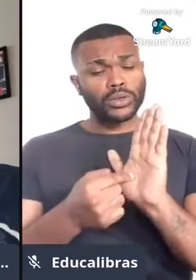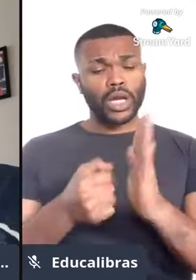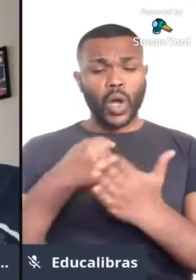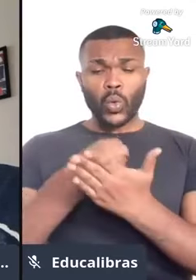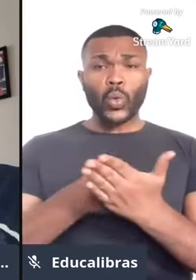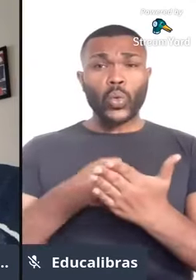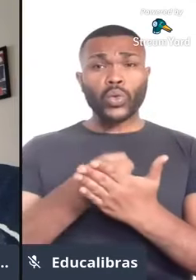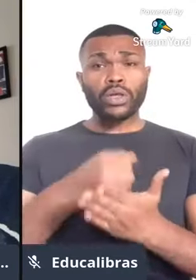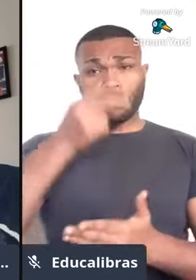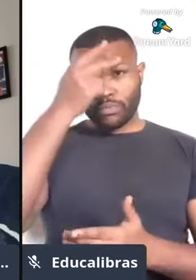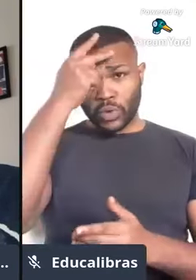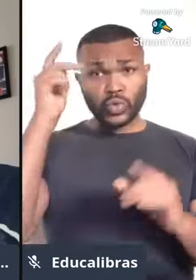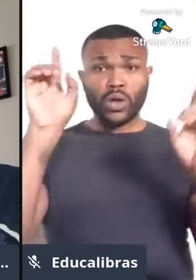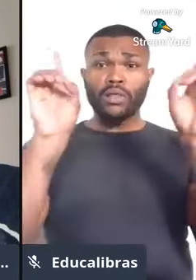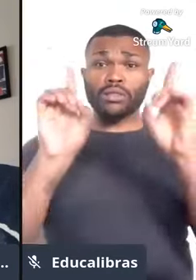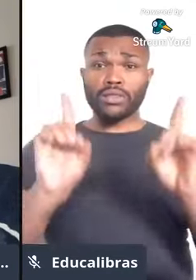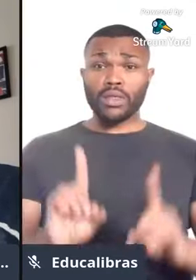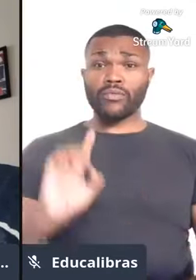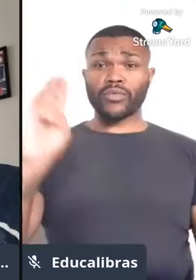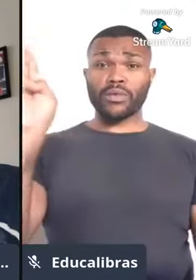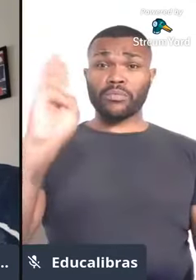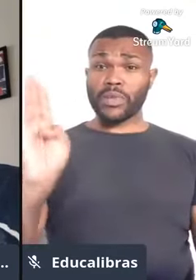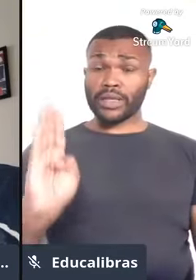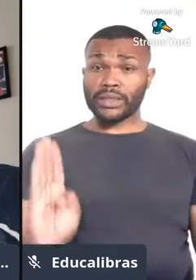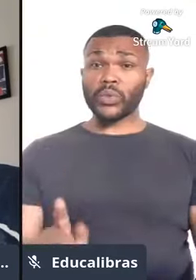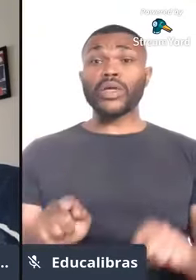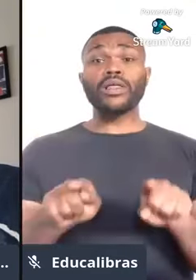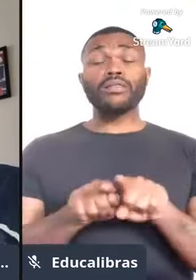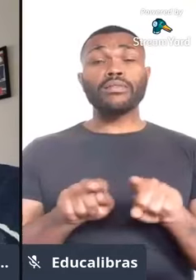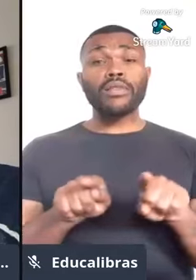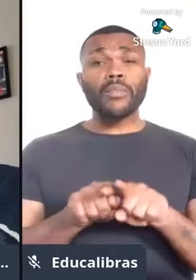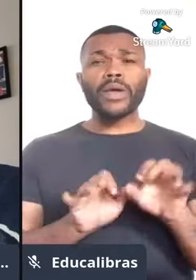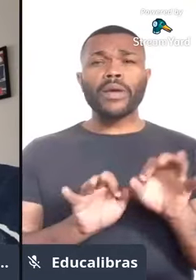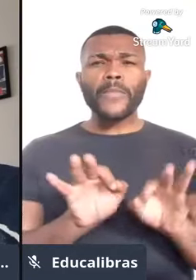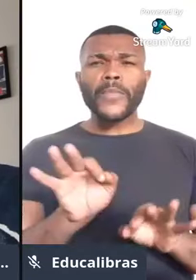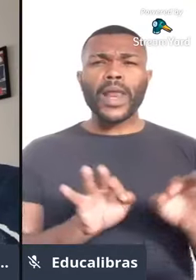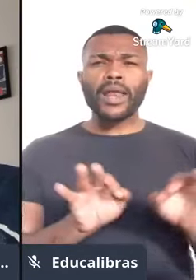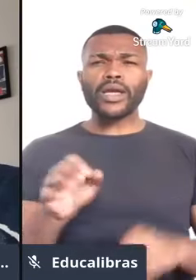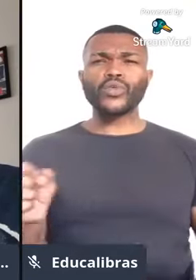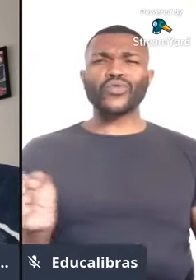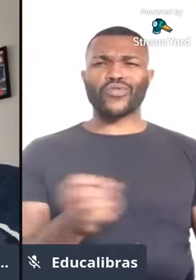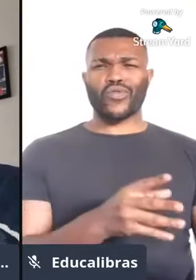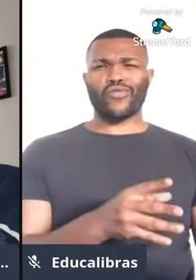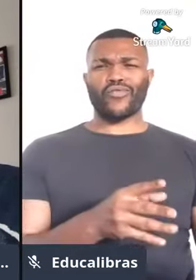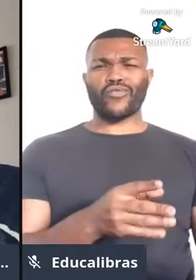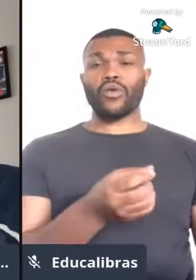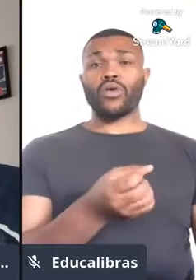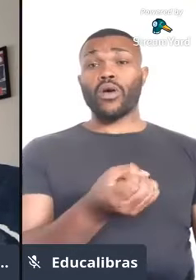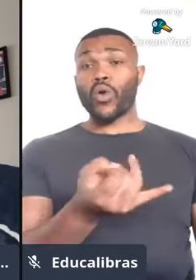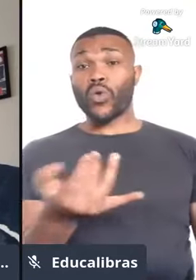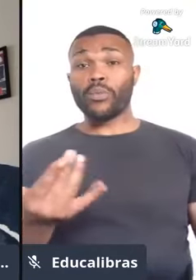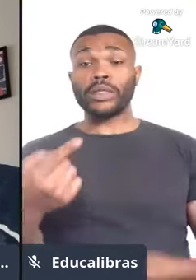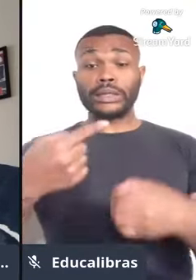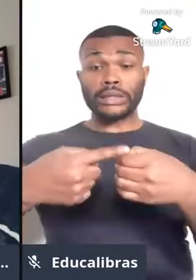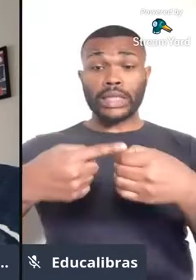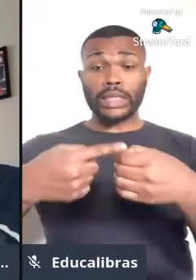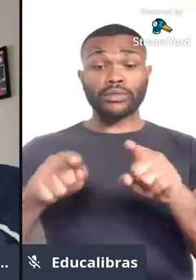Brasil e novas perspectivas, né? Muitas cidades e estados acabaram